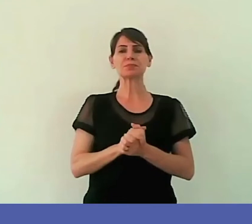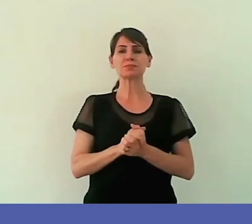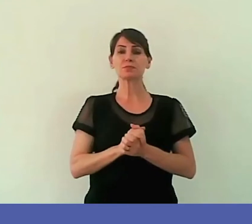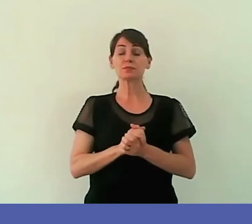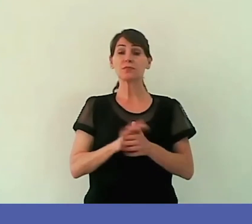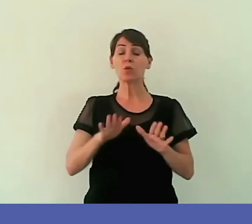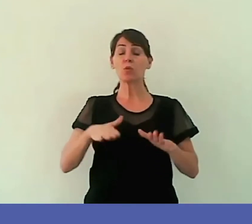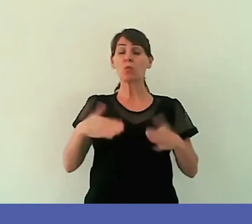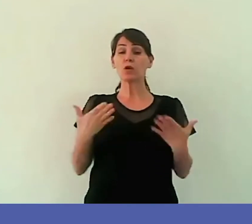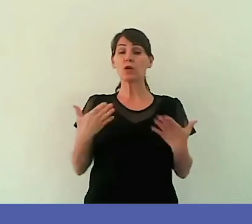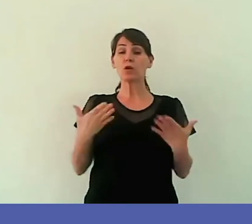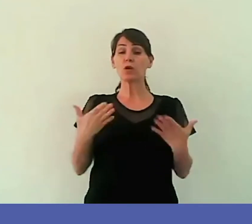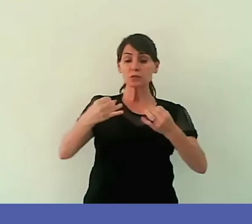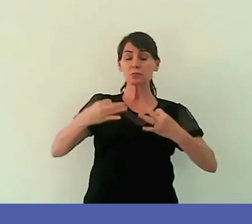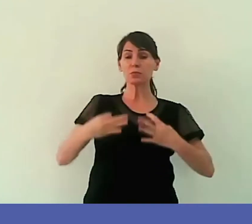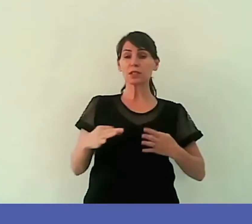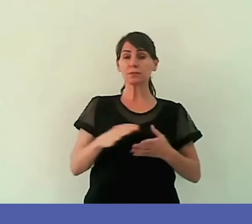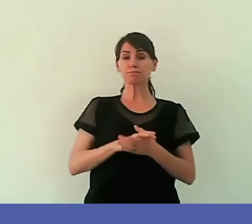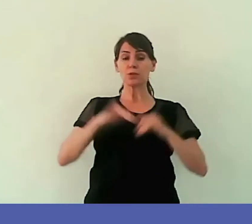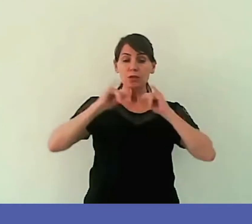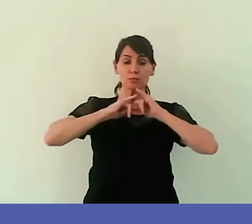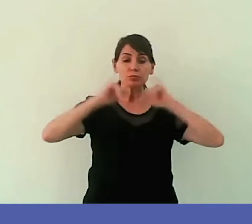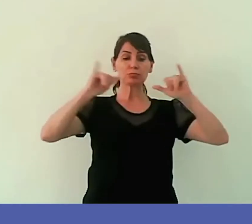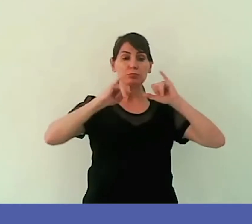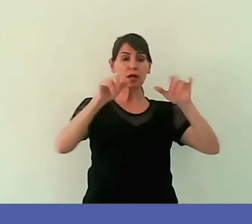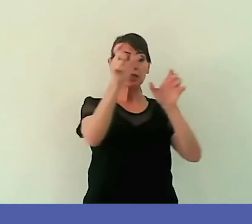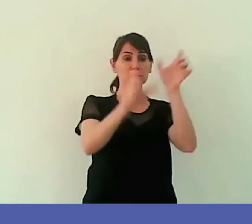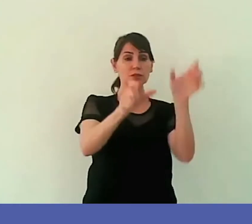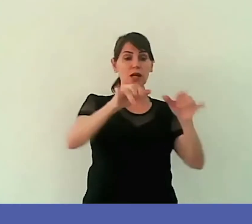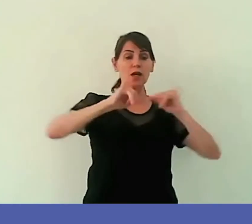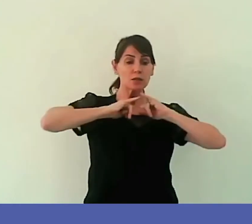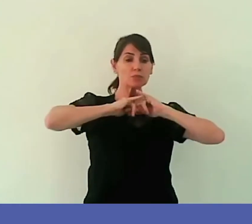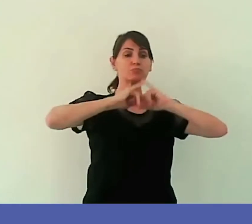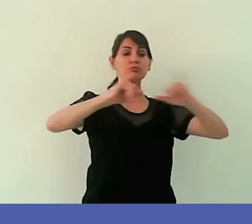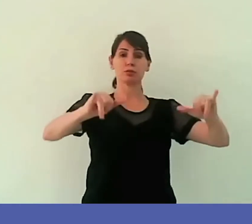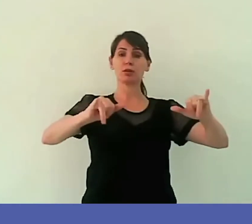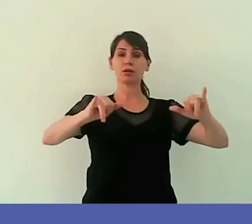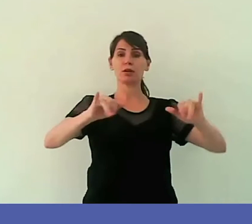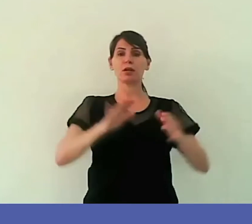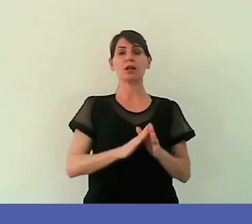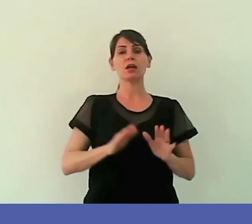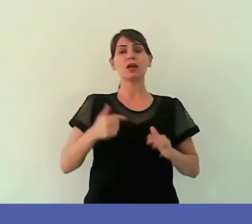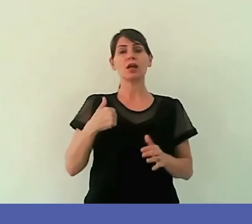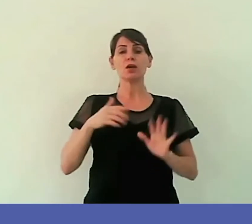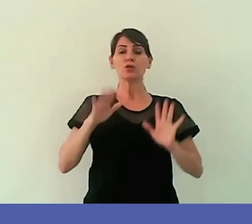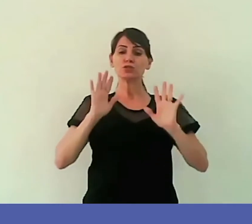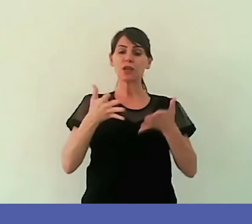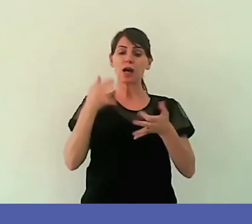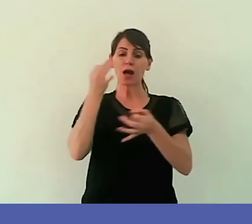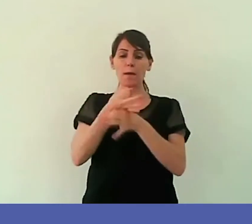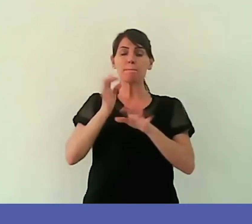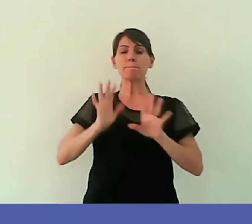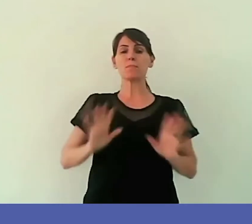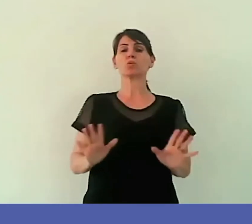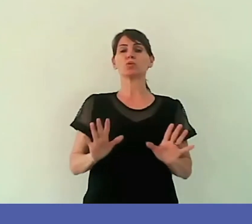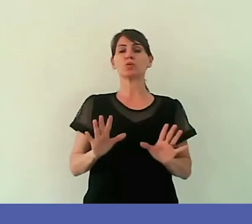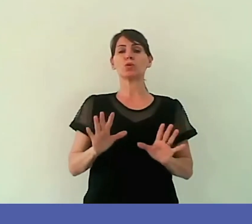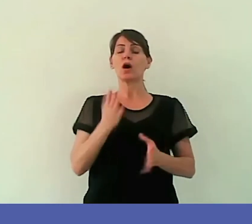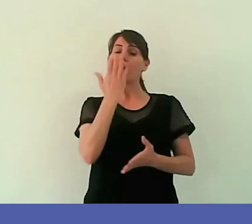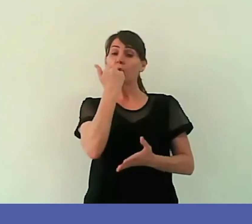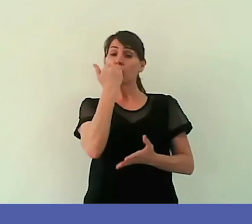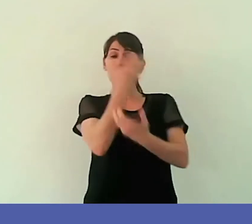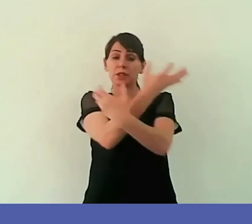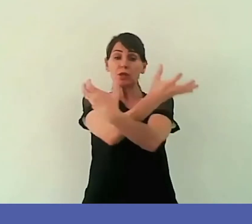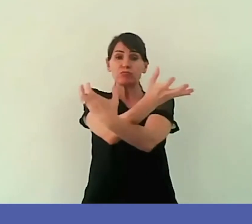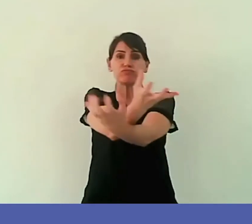fala, anuncia para as pessoas que eu já deixei tudo pronto, esse banquete está pronto.